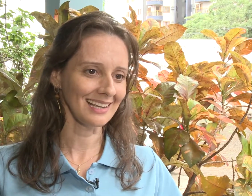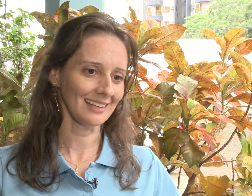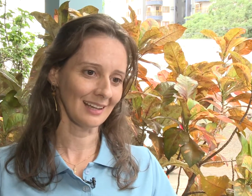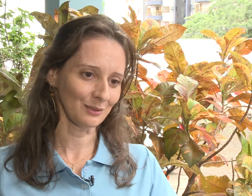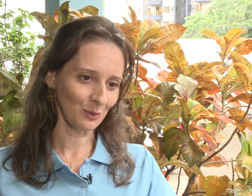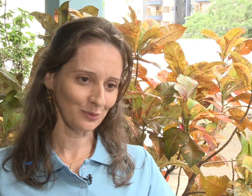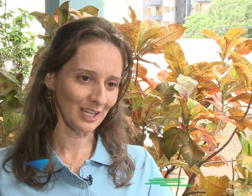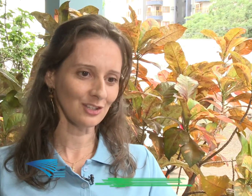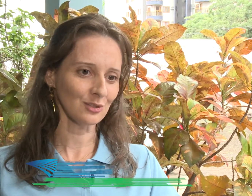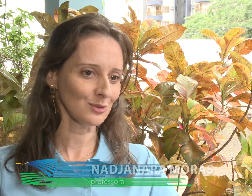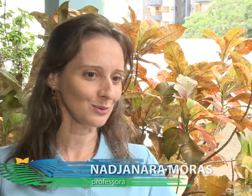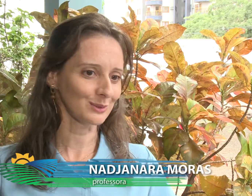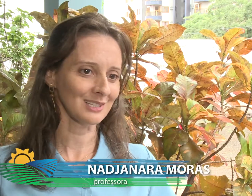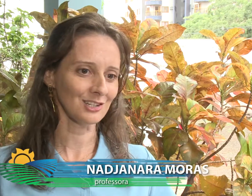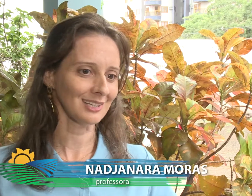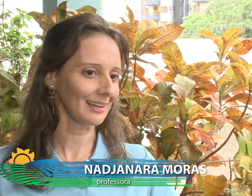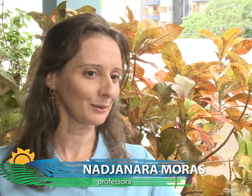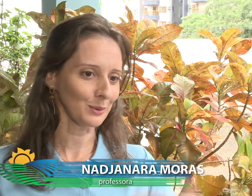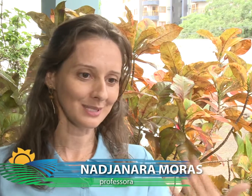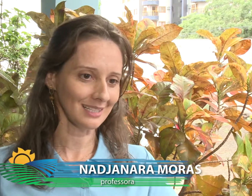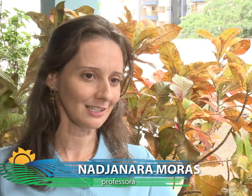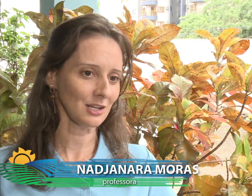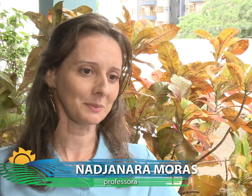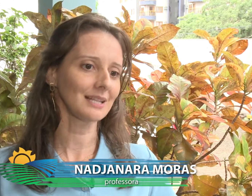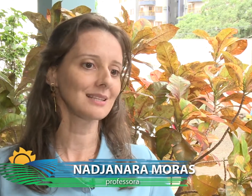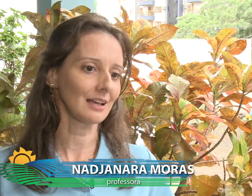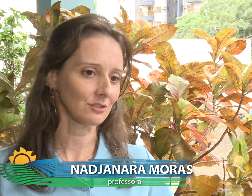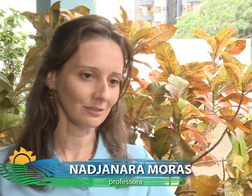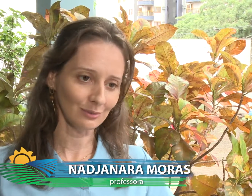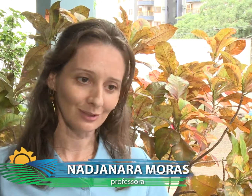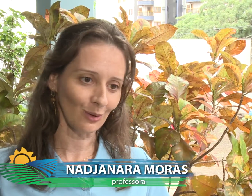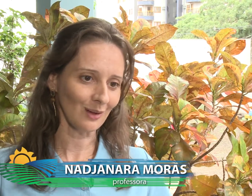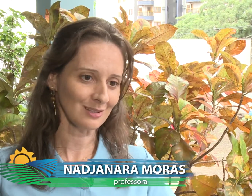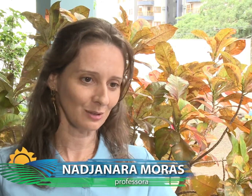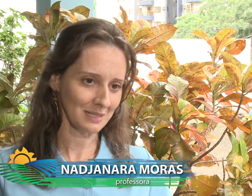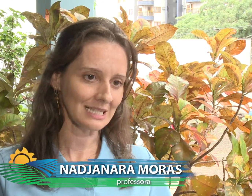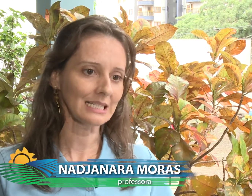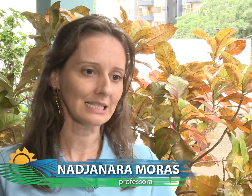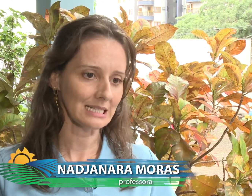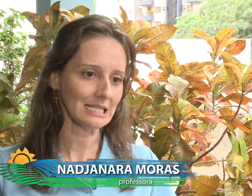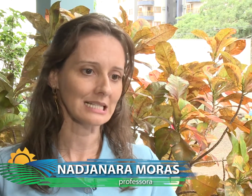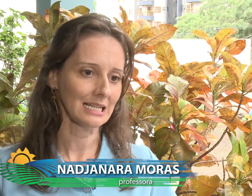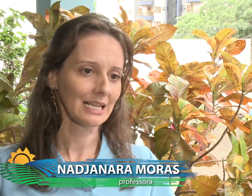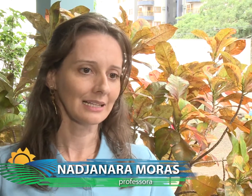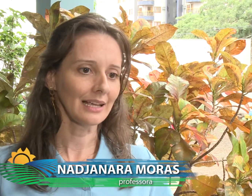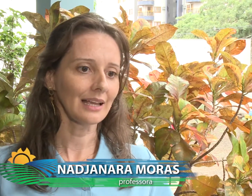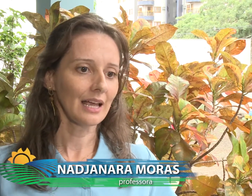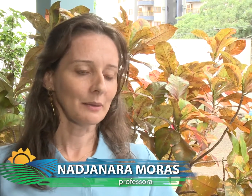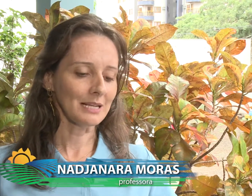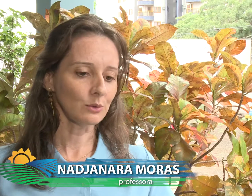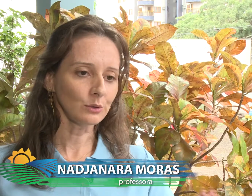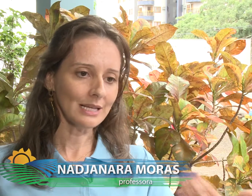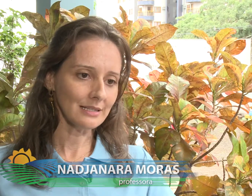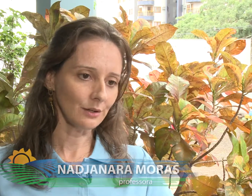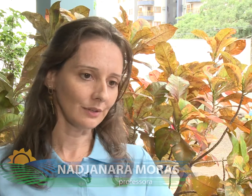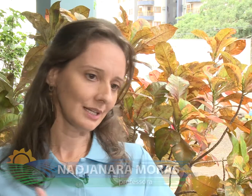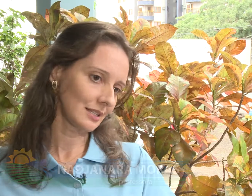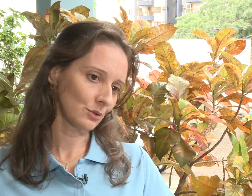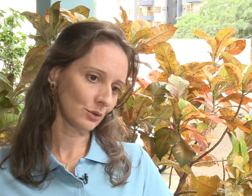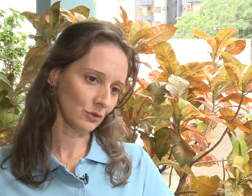A do ouvinte e do surdo. A gente está em constante aprendizagem, tanto nós como as crianças, né? Mas quando esse surdo